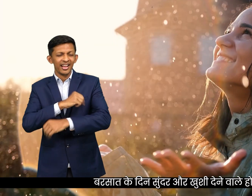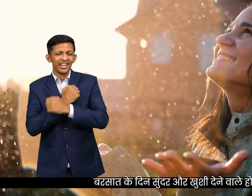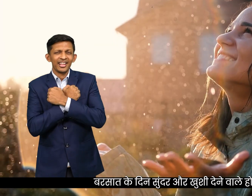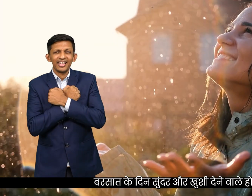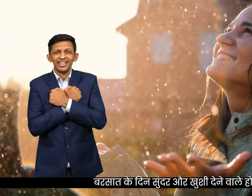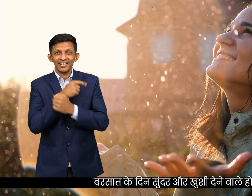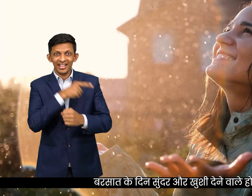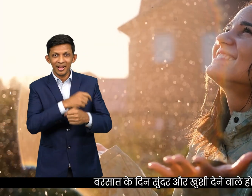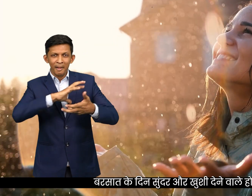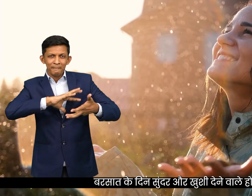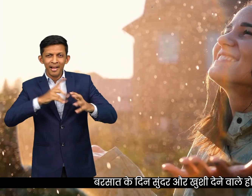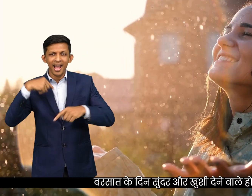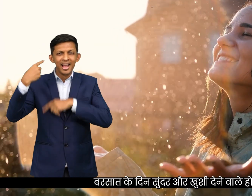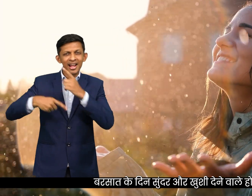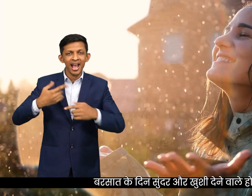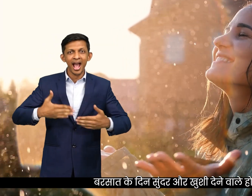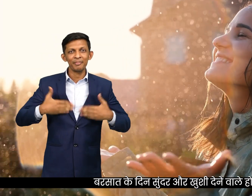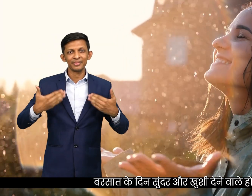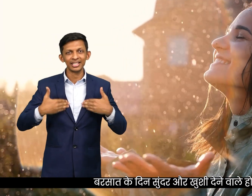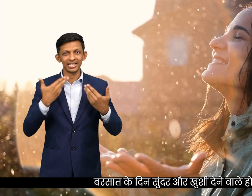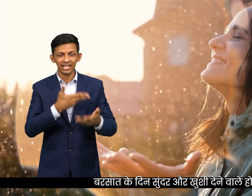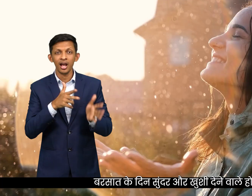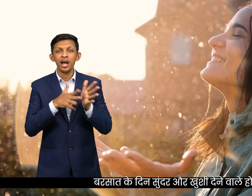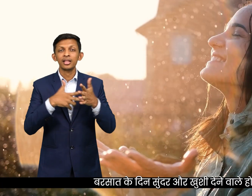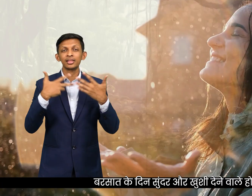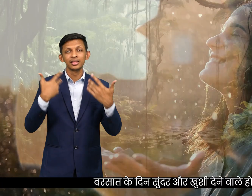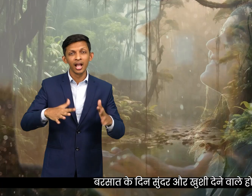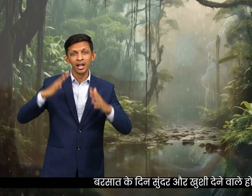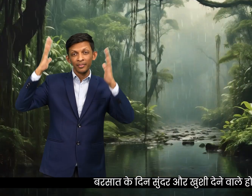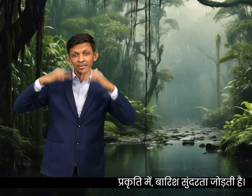के दिन सुंदर और खुशी देने वाले होते हैं।